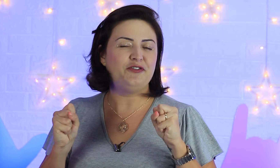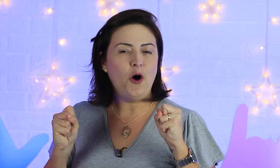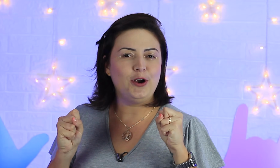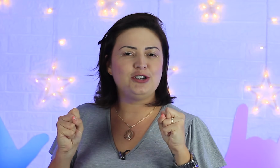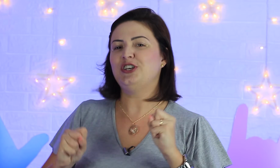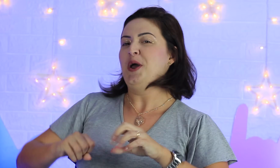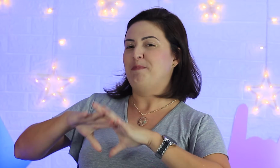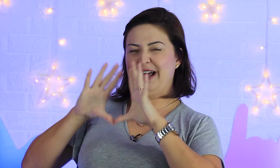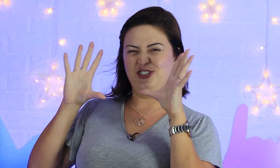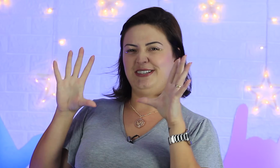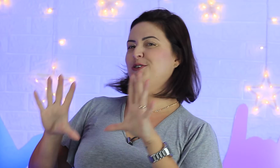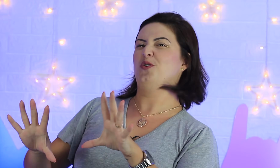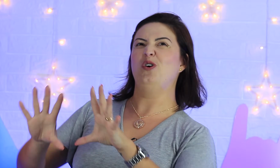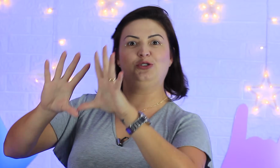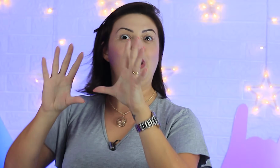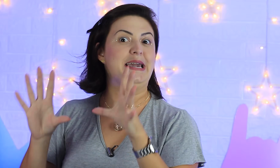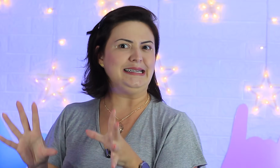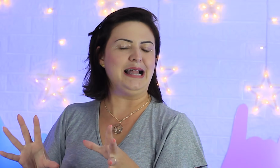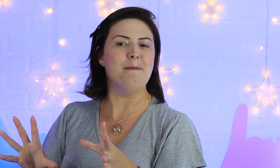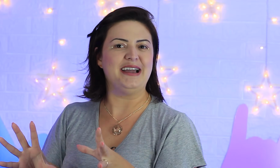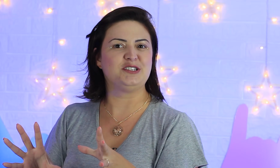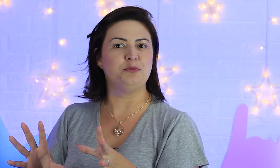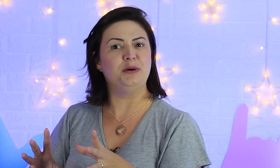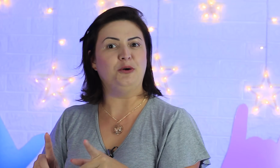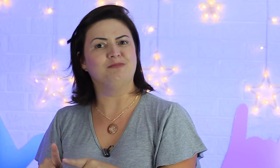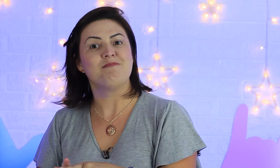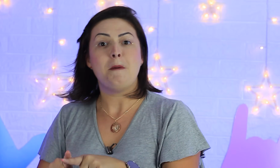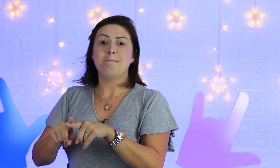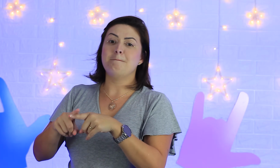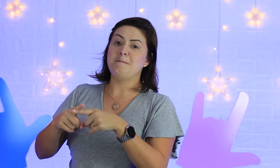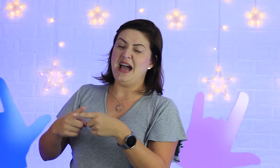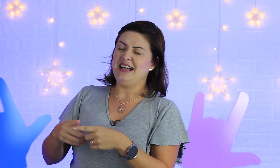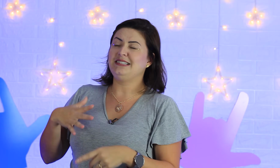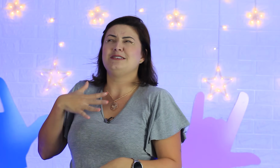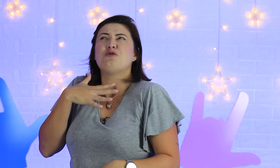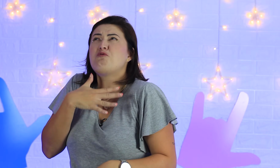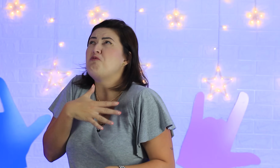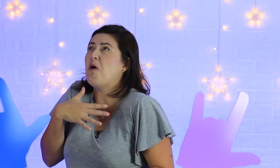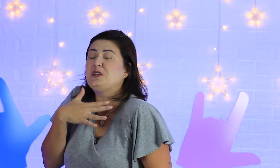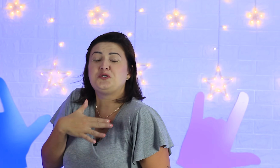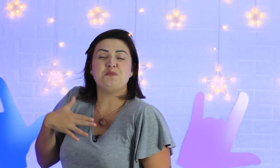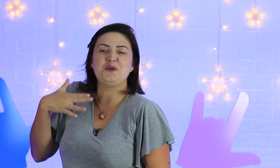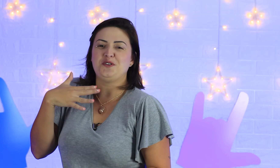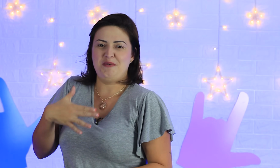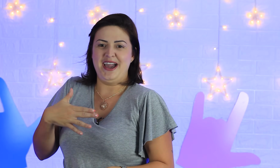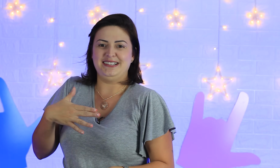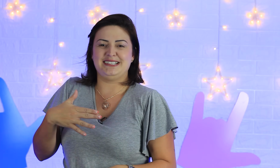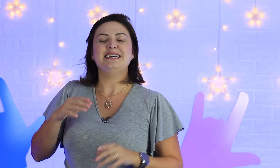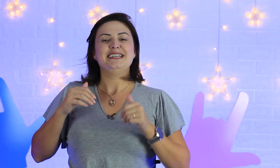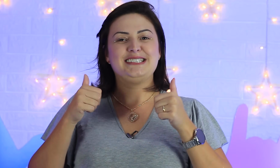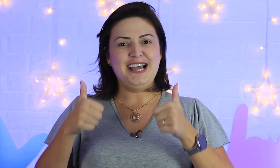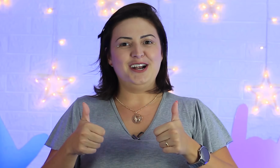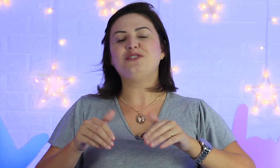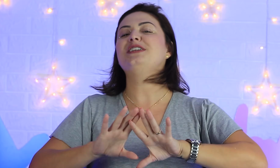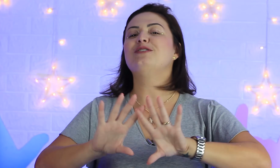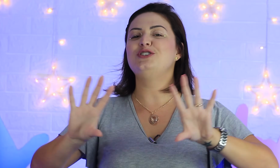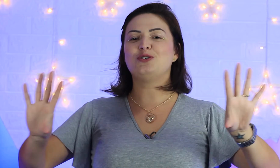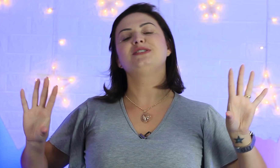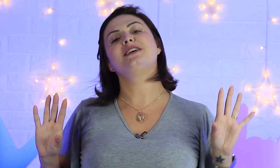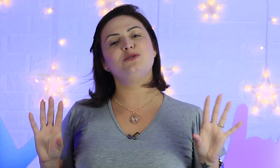forte. Para dizer que eu gosto ainda mais do pão. Mas, gosto muito mais. Certo? Então, a gente conseguiu